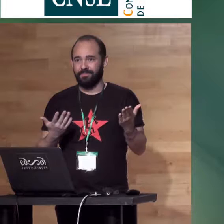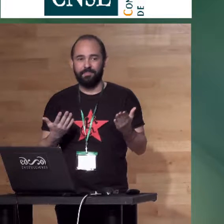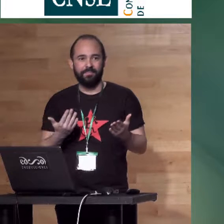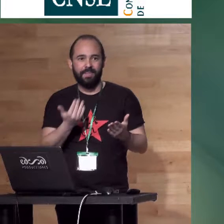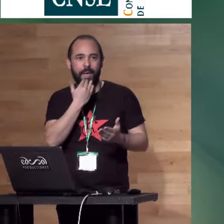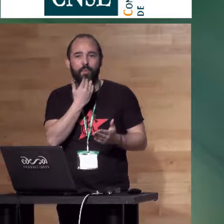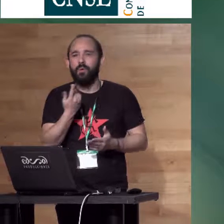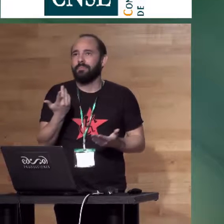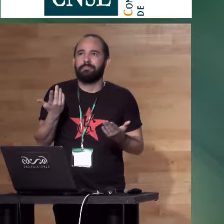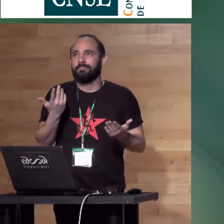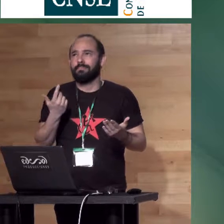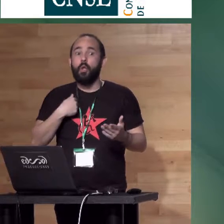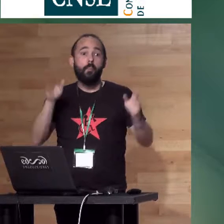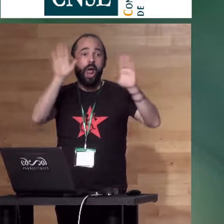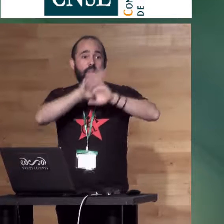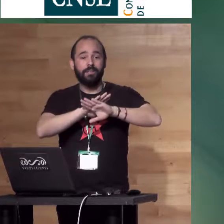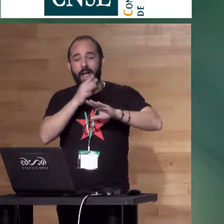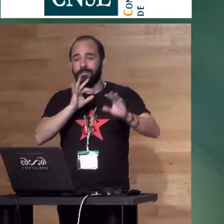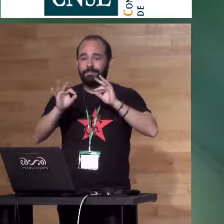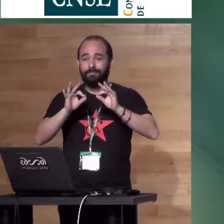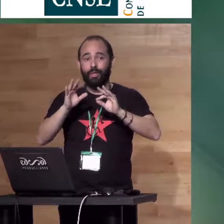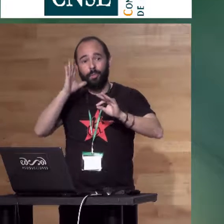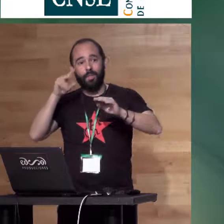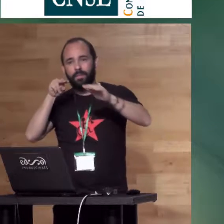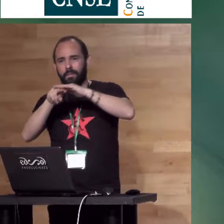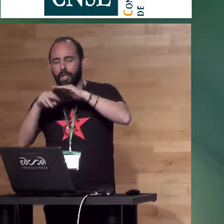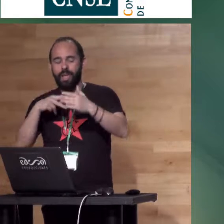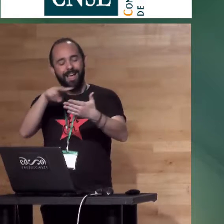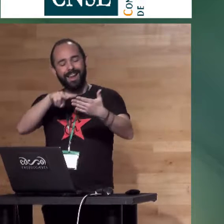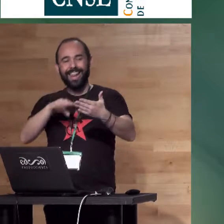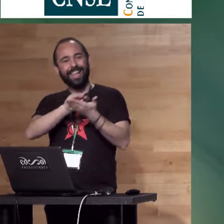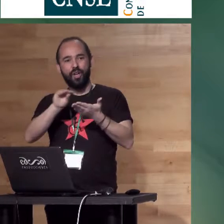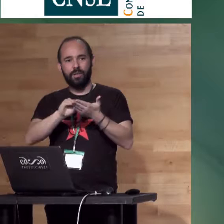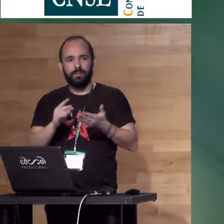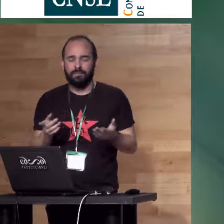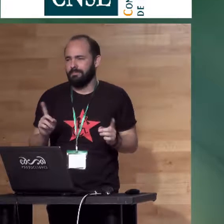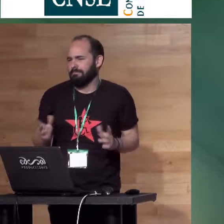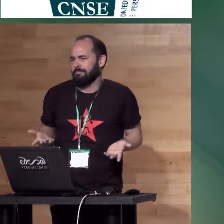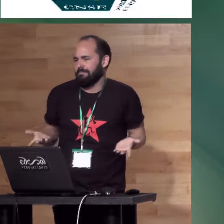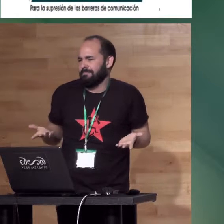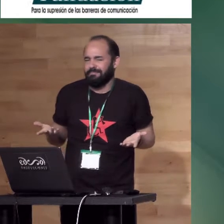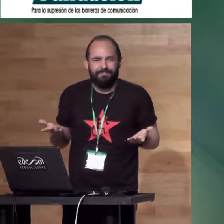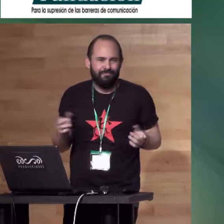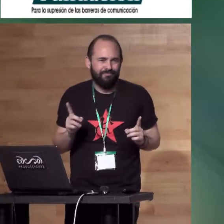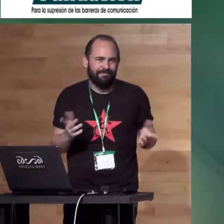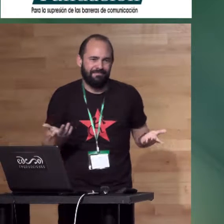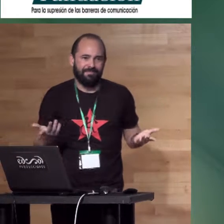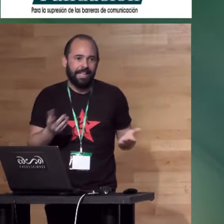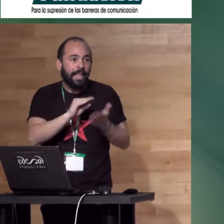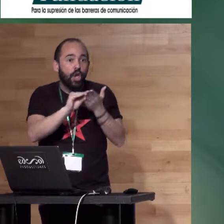leer. Por ejemplo, por la noche me voy a acostar y leo un guión.